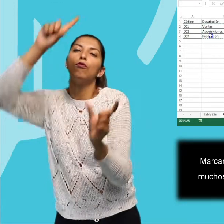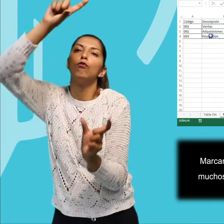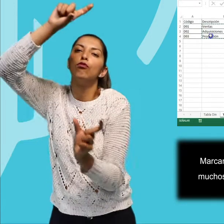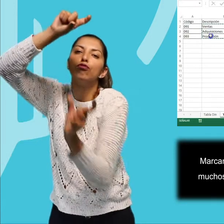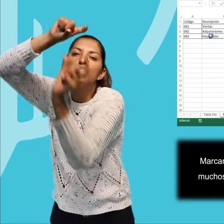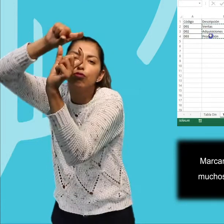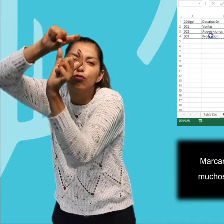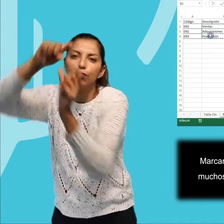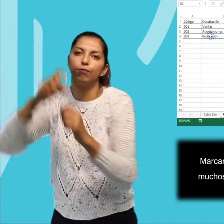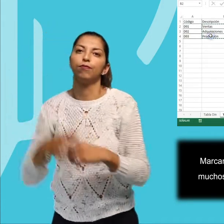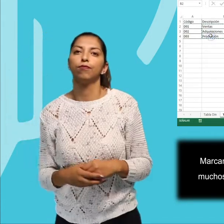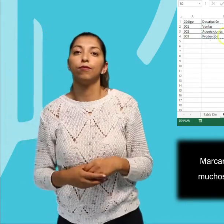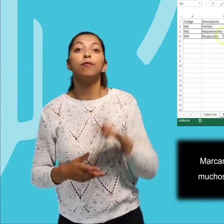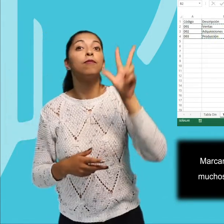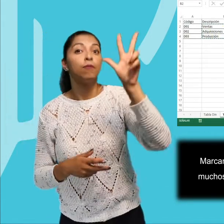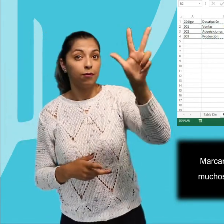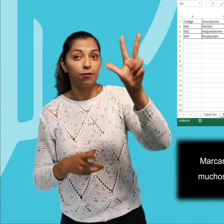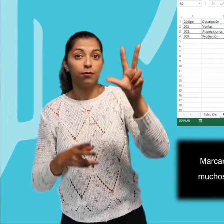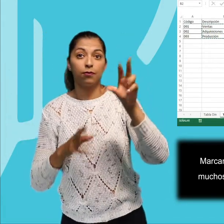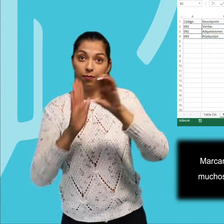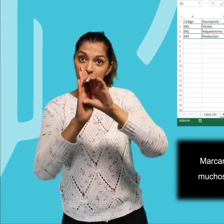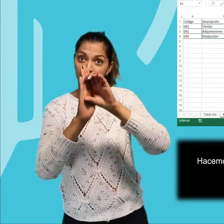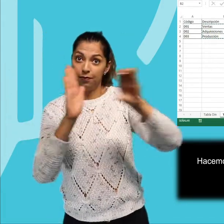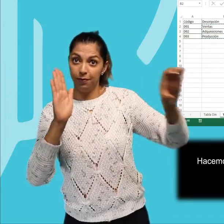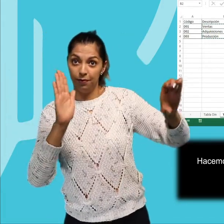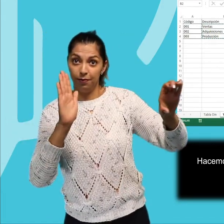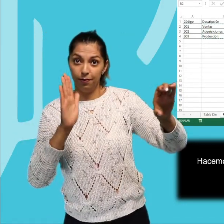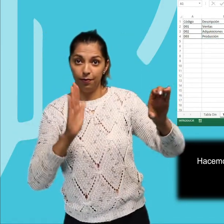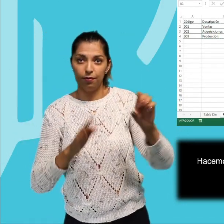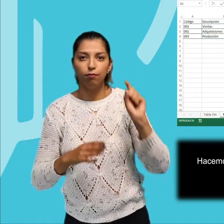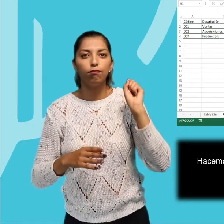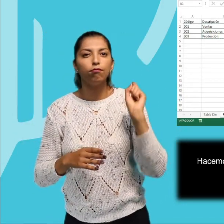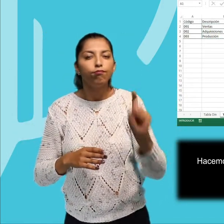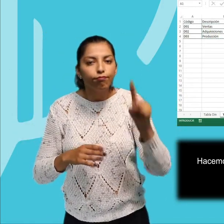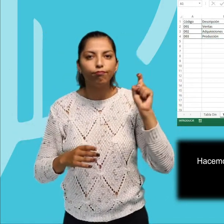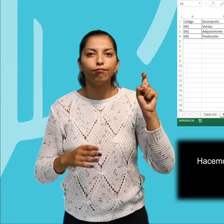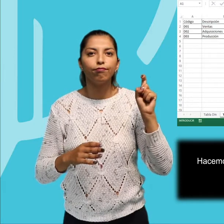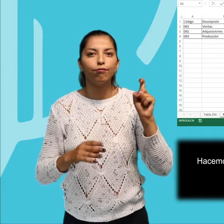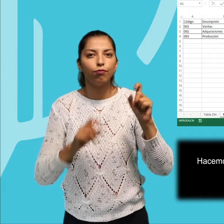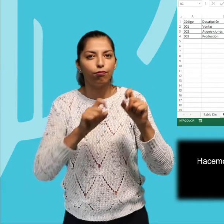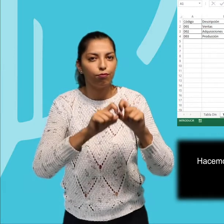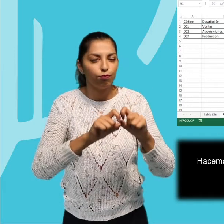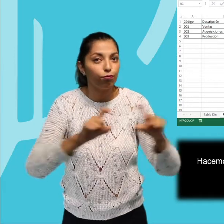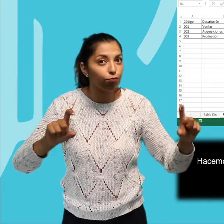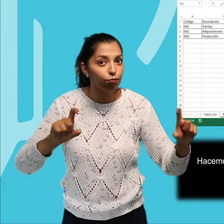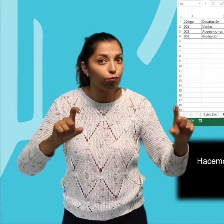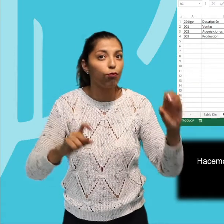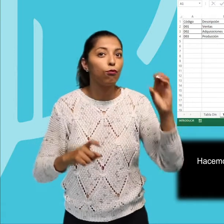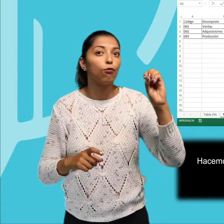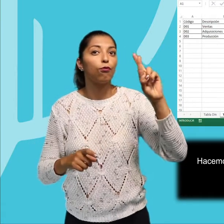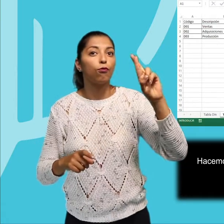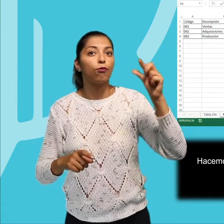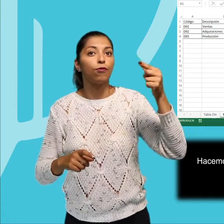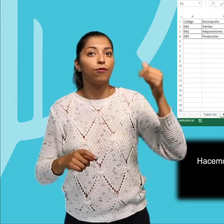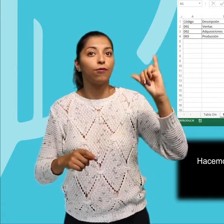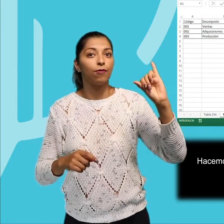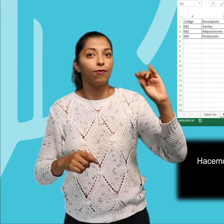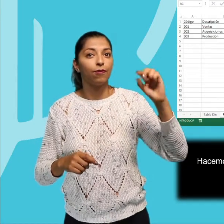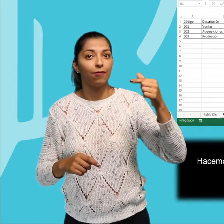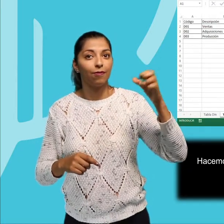caso, tenemos una lista de tres departamentos. Hacemos clic en el botón del